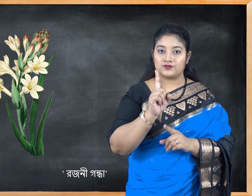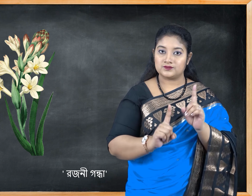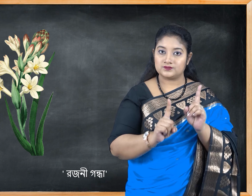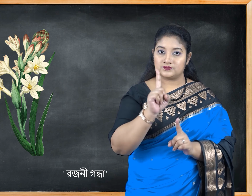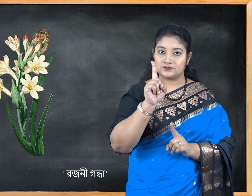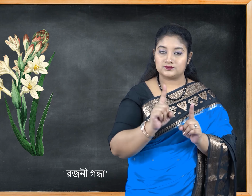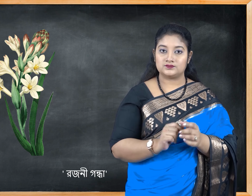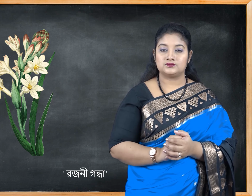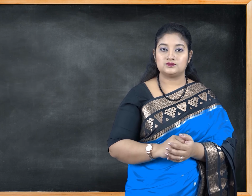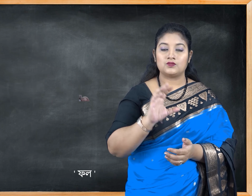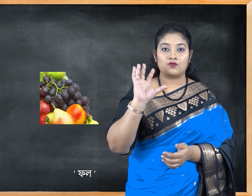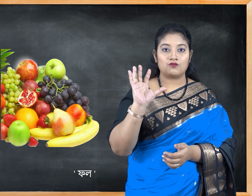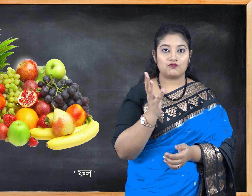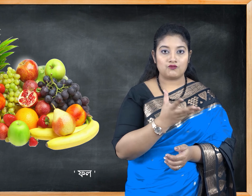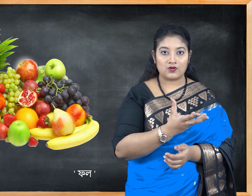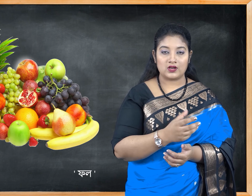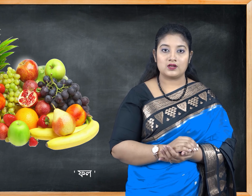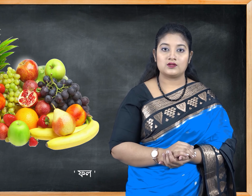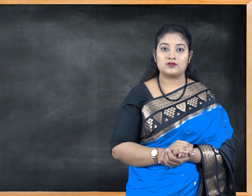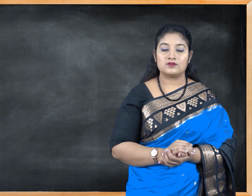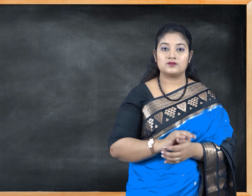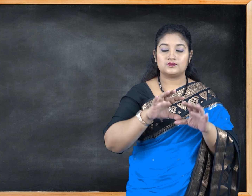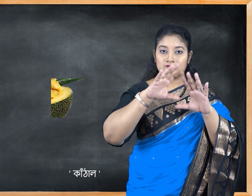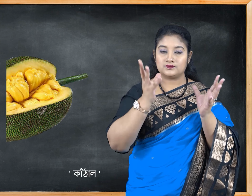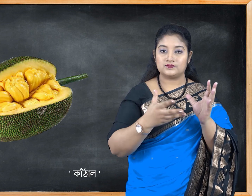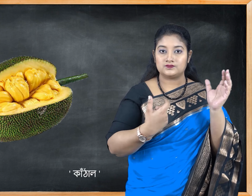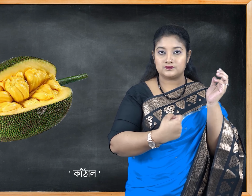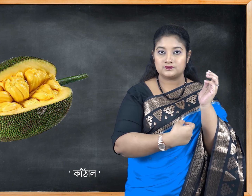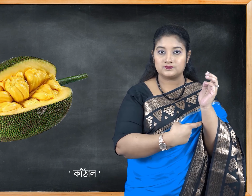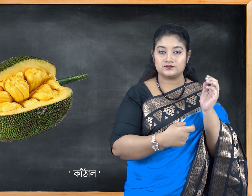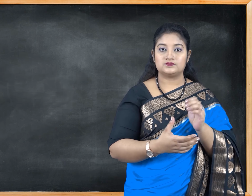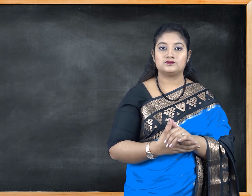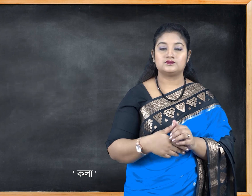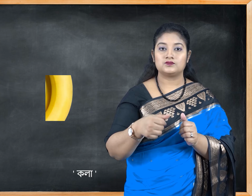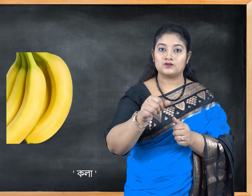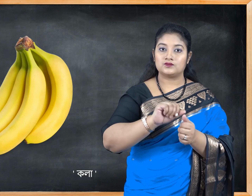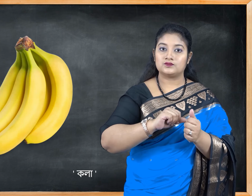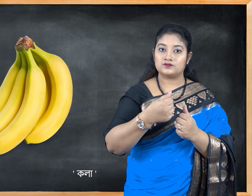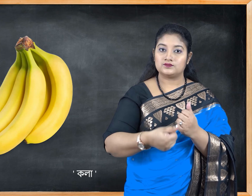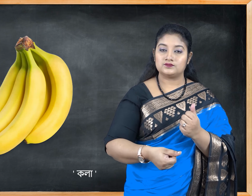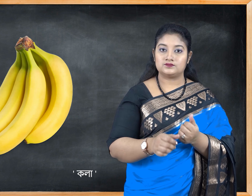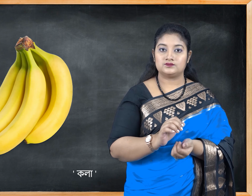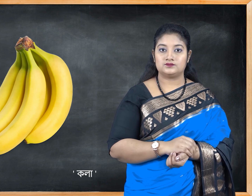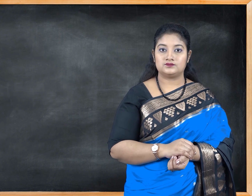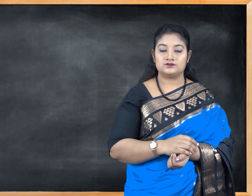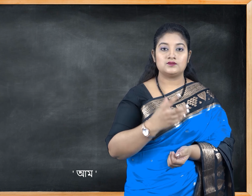রজনীগন্ধা, ফল, কাঁঠাল, কলা,